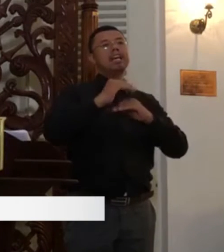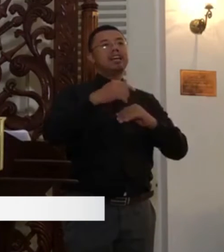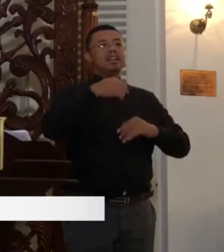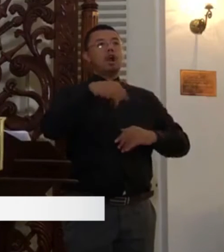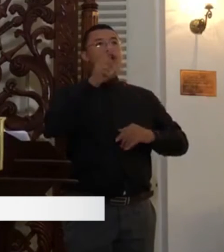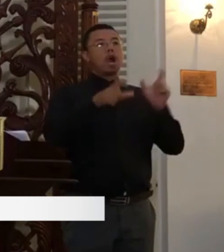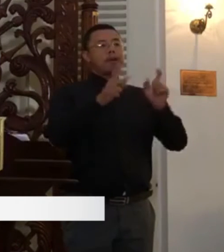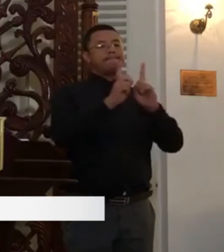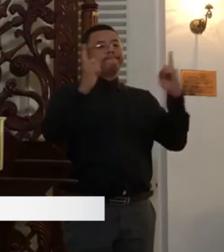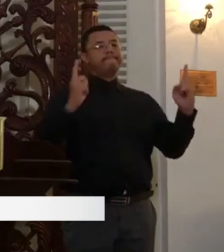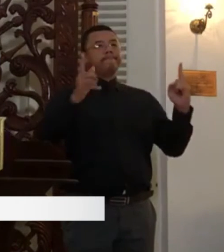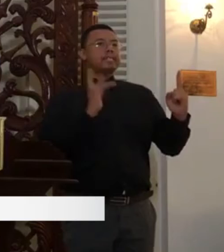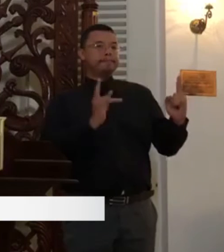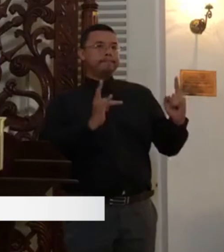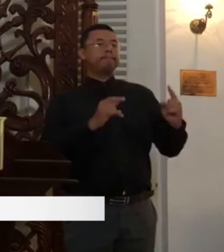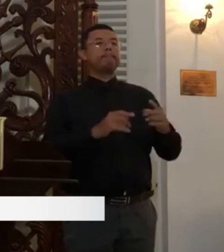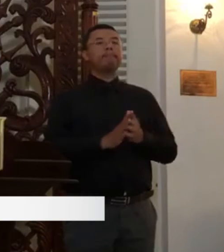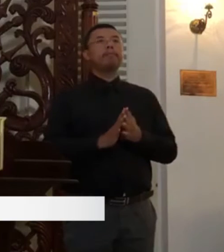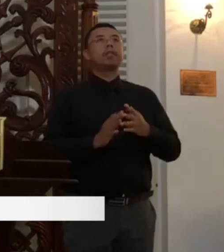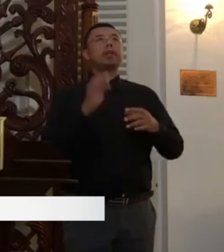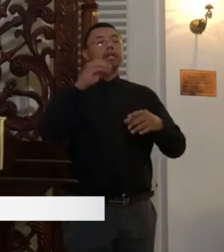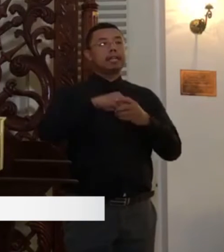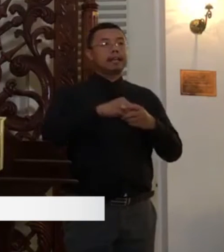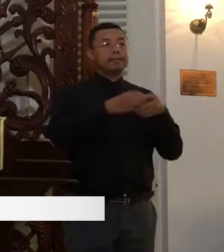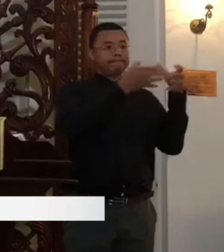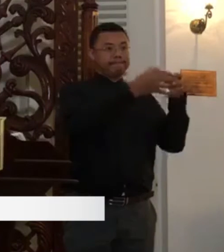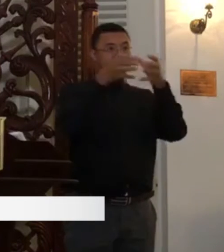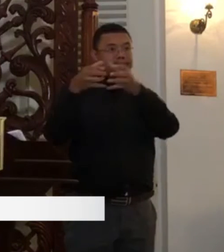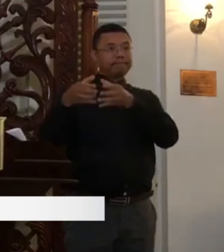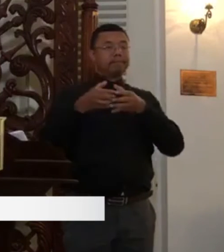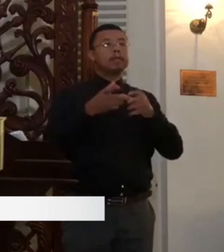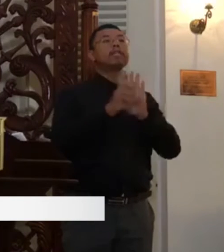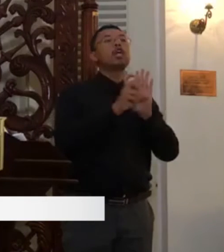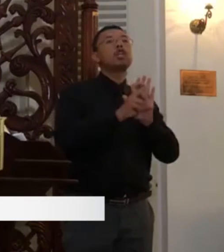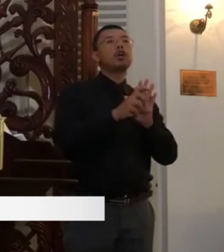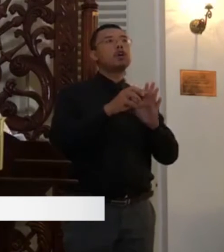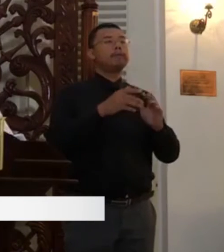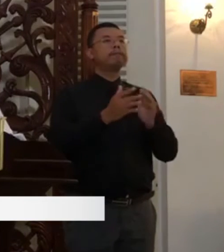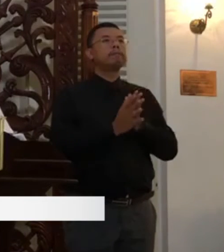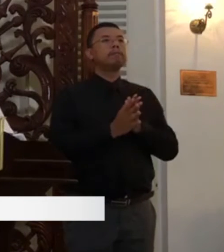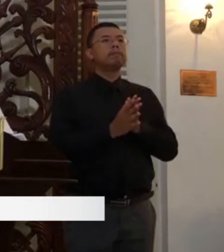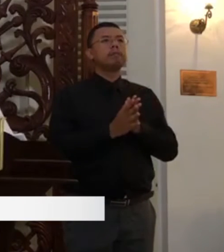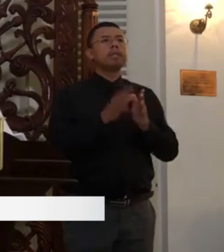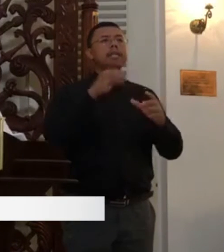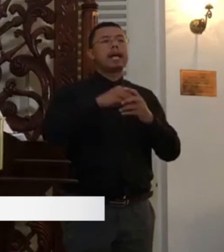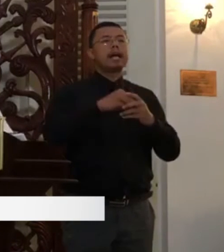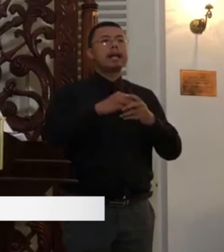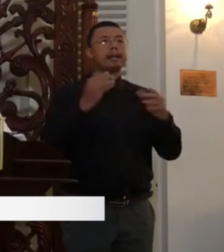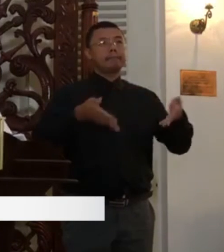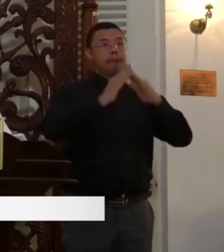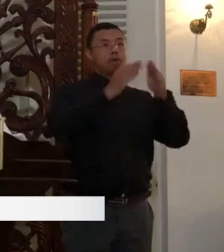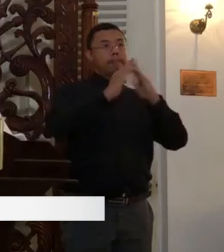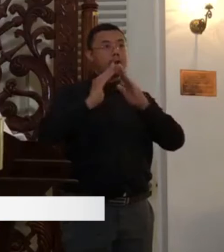fisik. Kemudian di dalam sektor tertentu, misalnya di dalam sektor